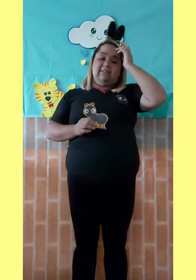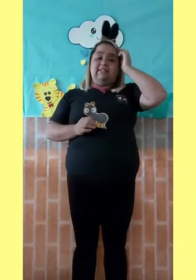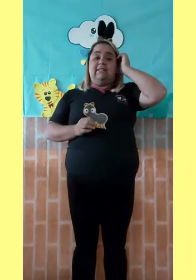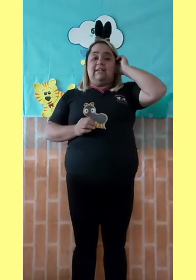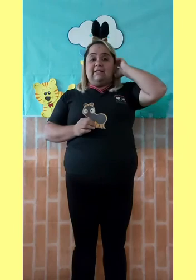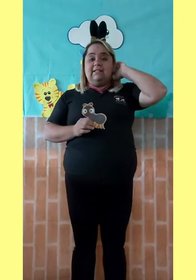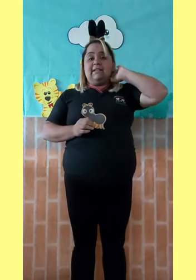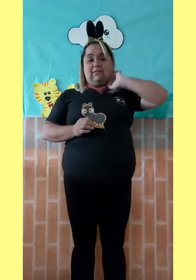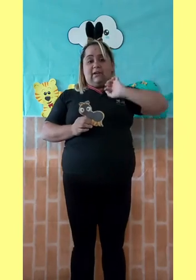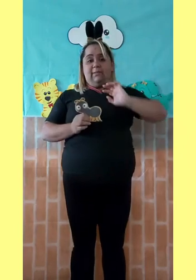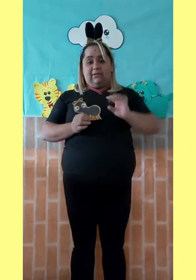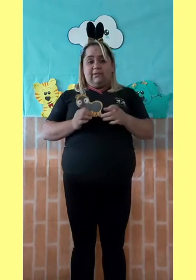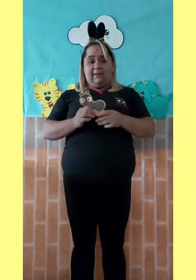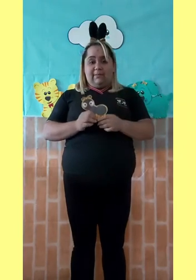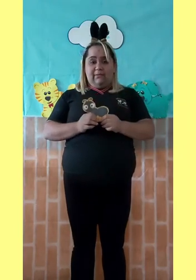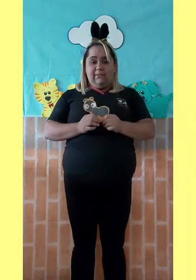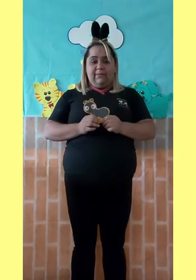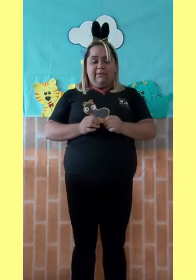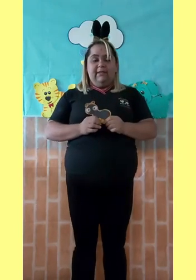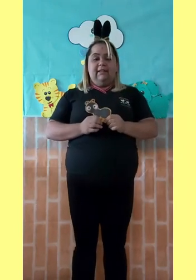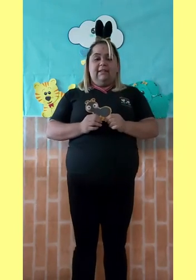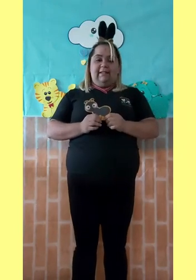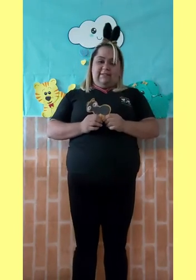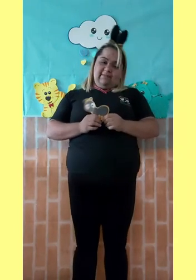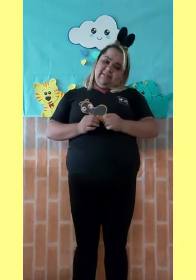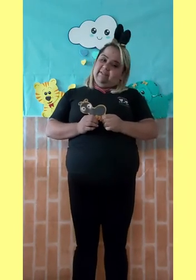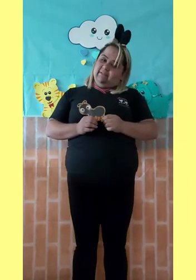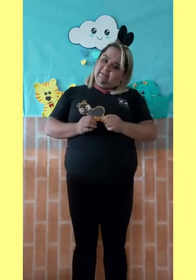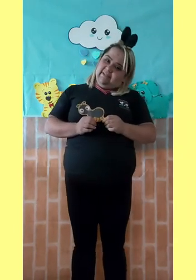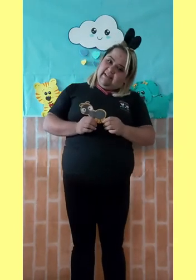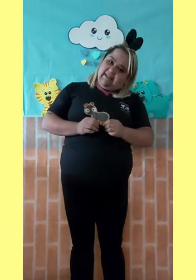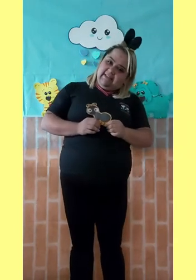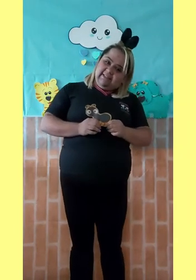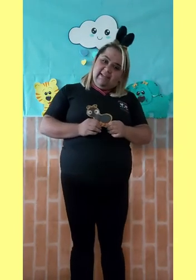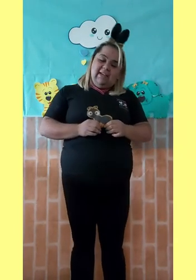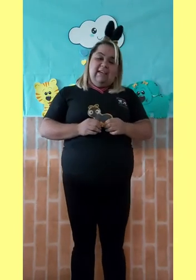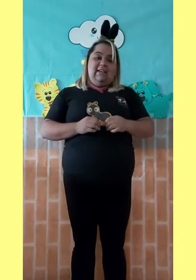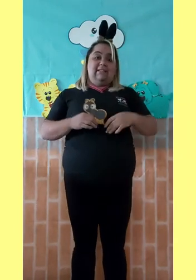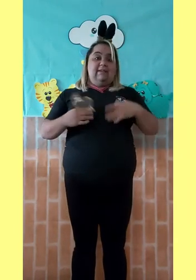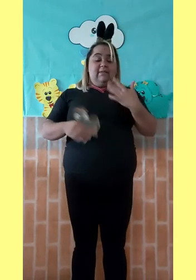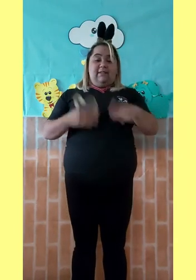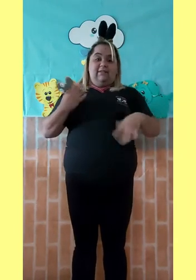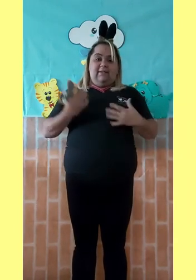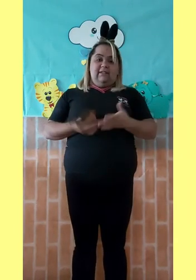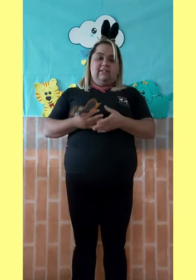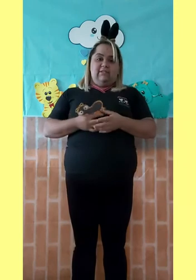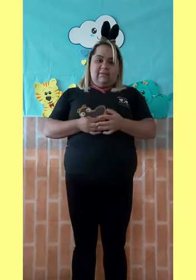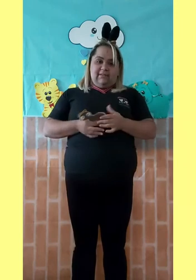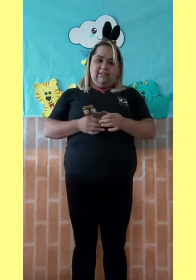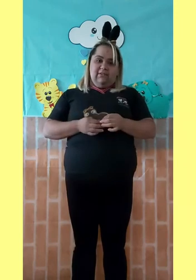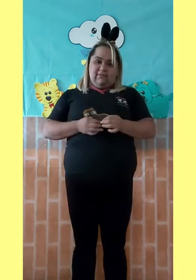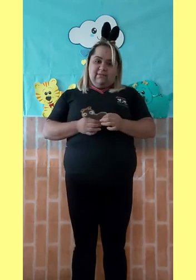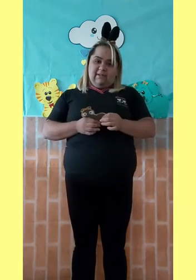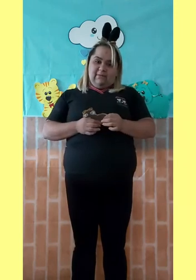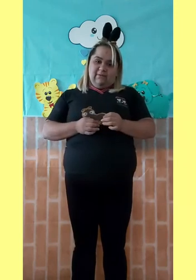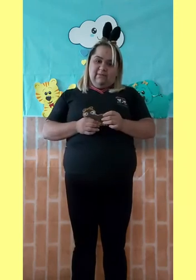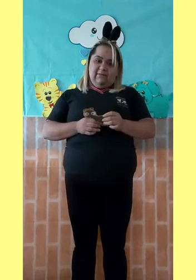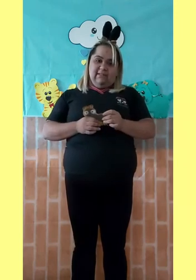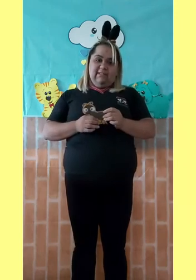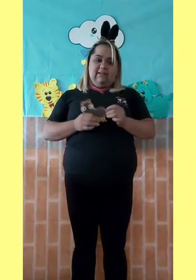vocês tenham dançado com a Pro, tá bom? Que Deus abençoe vocês E semana que vem a gente volta de novo, tá bom? Dança